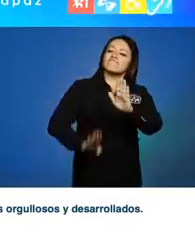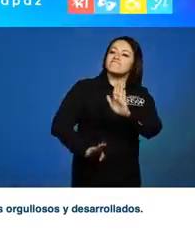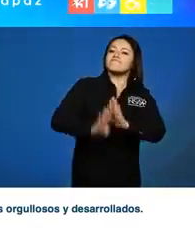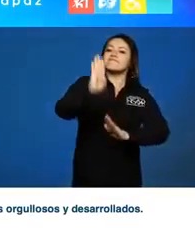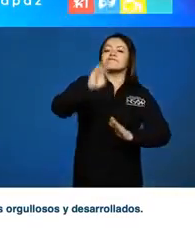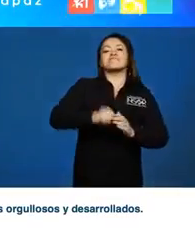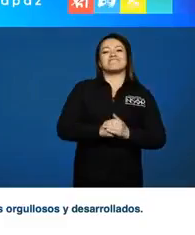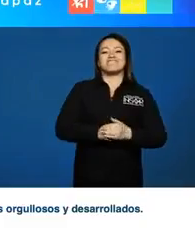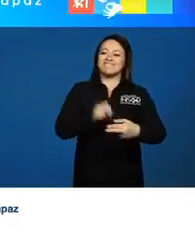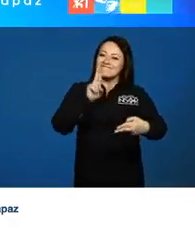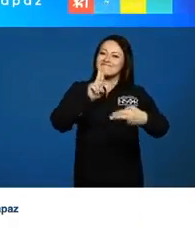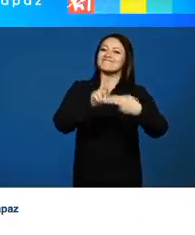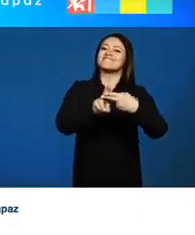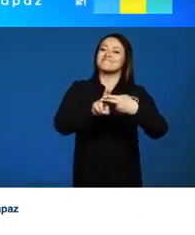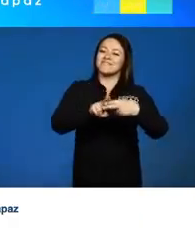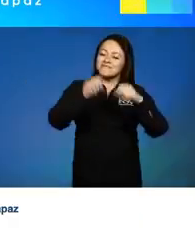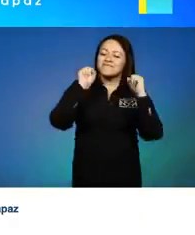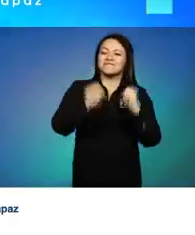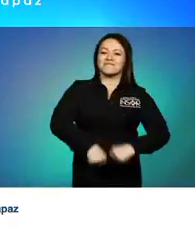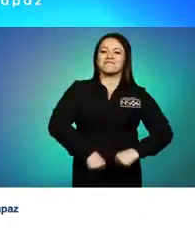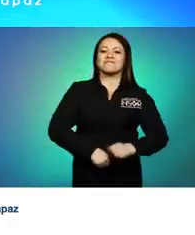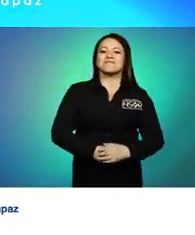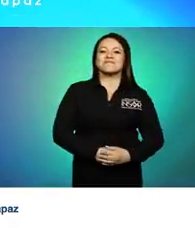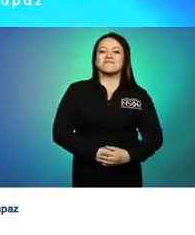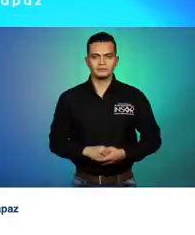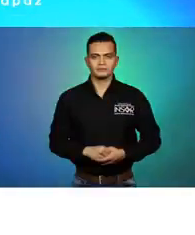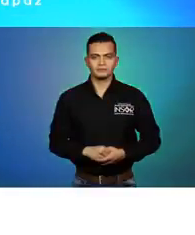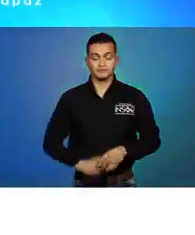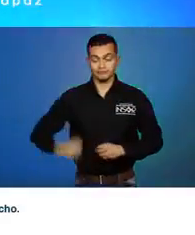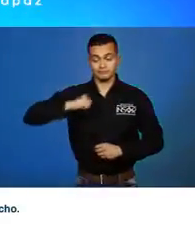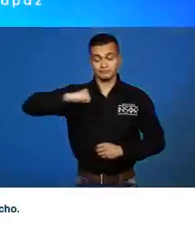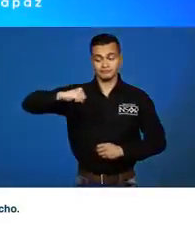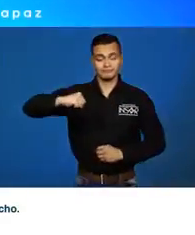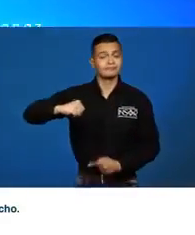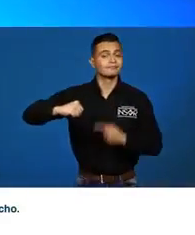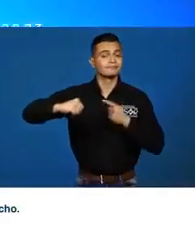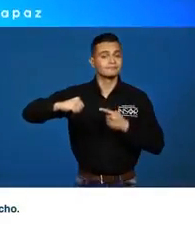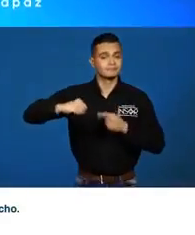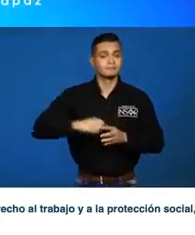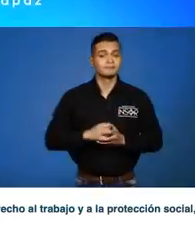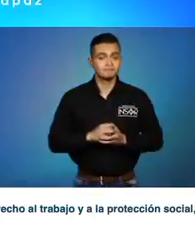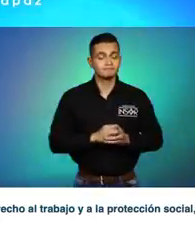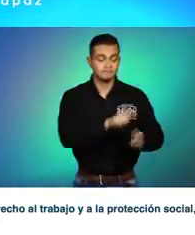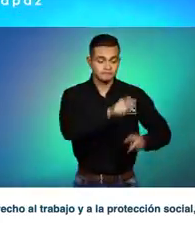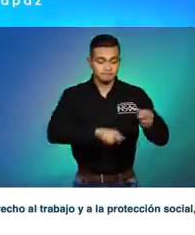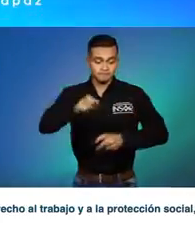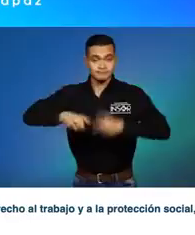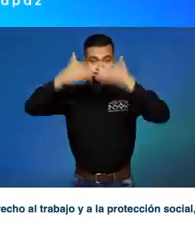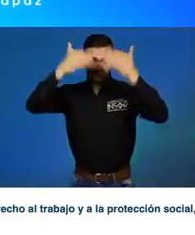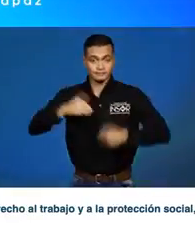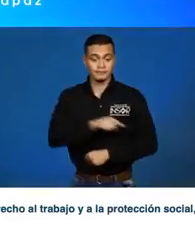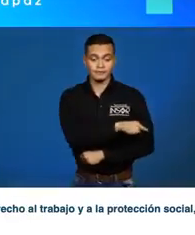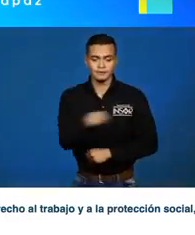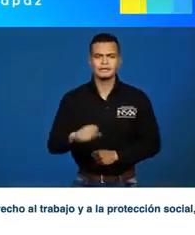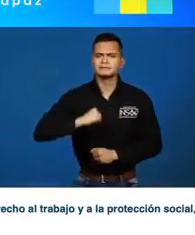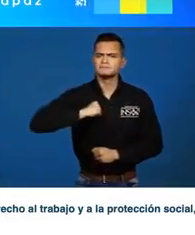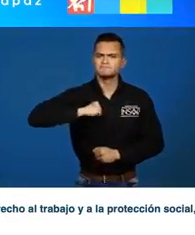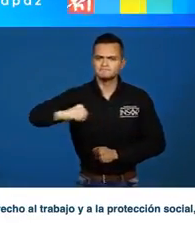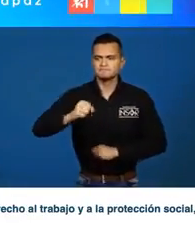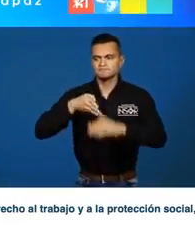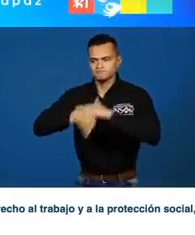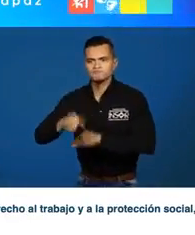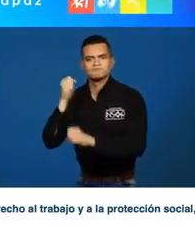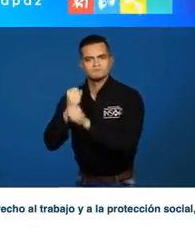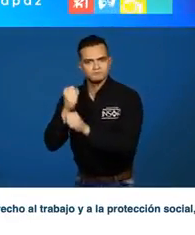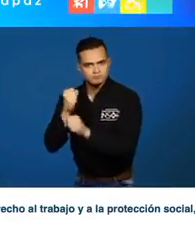y desarrollados. Hashtag numeral siempre capaz. Tienen derecho, las personas con discapacidad tienen derecho al